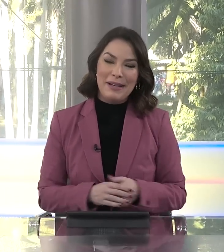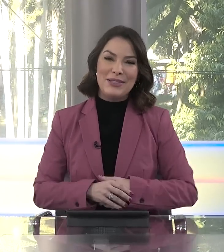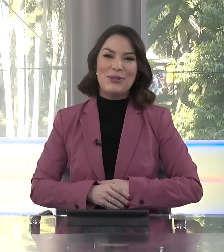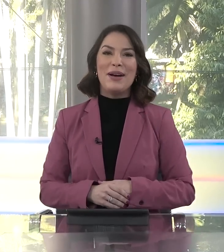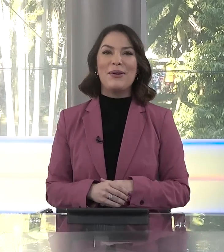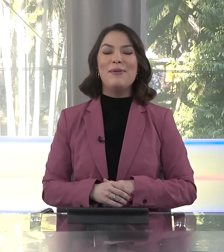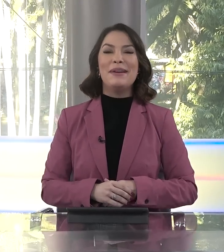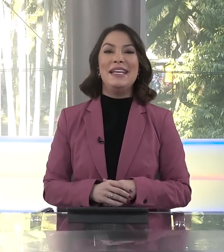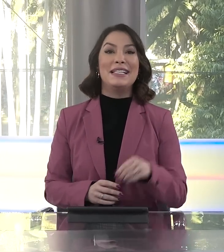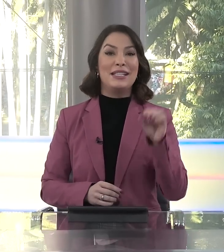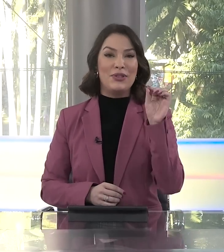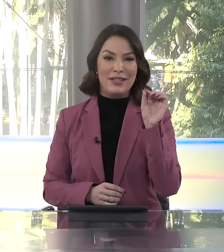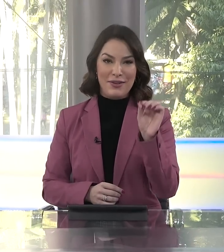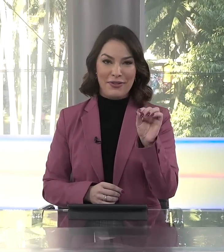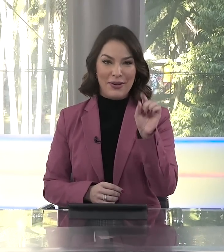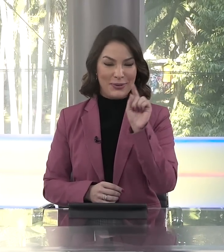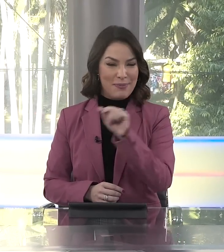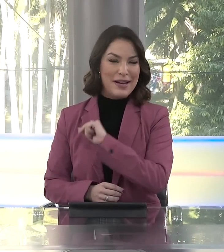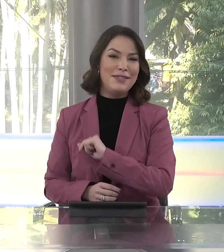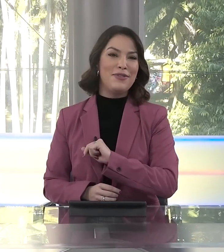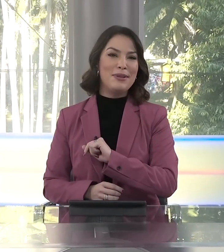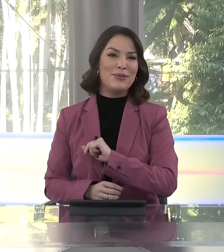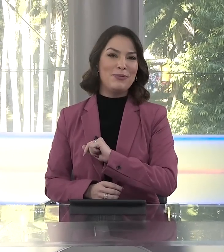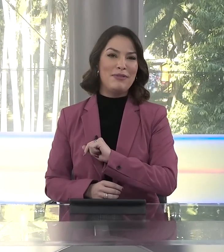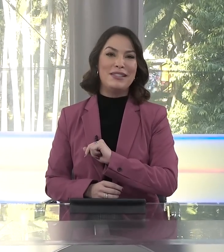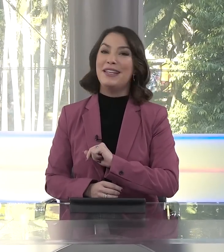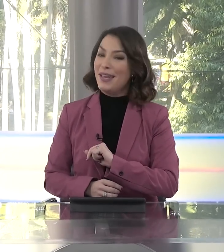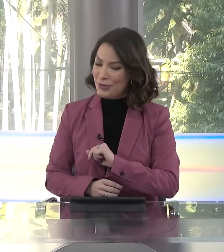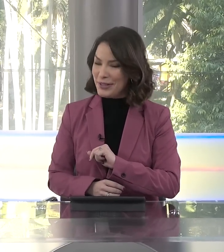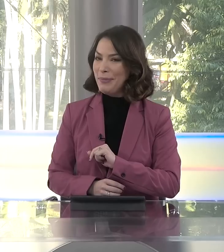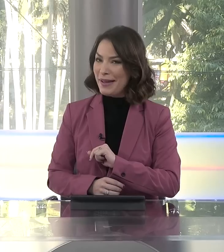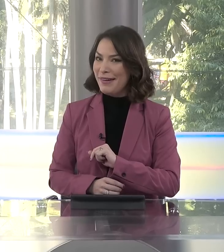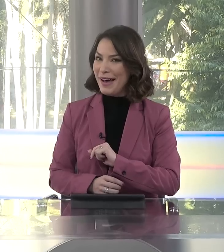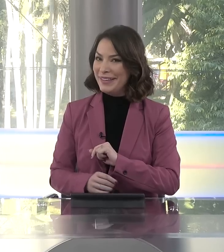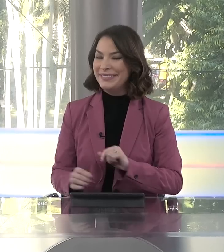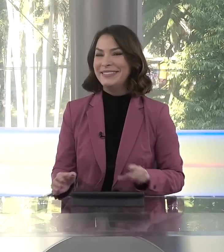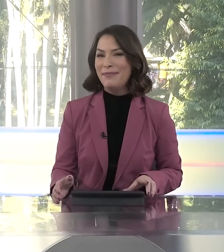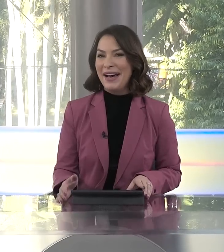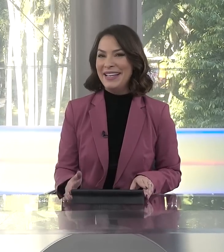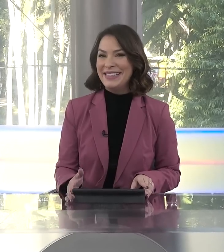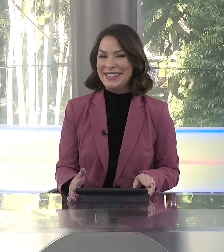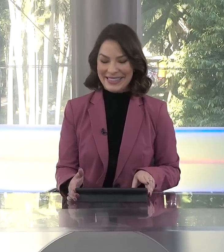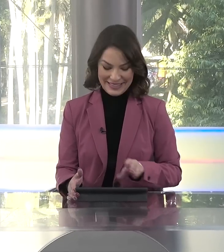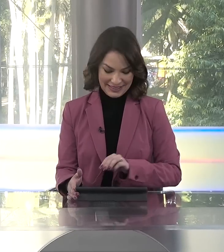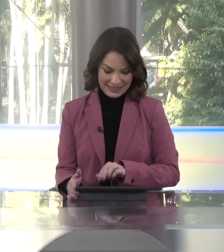pela sua companhia das horas eu volto com mais informações para você e eu te espero lá até mais